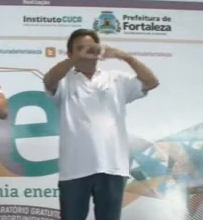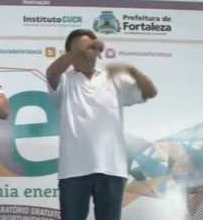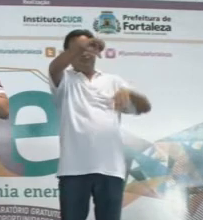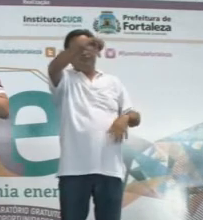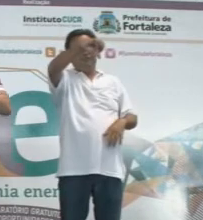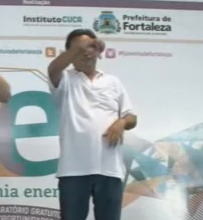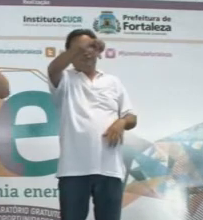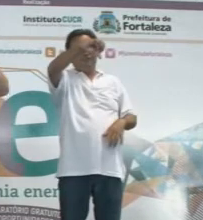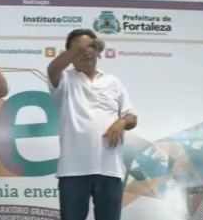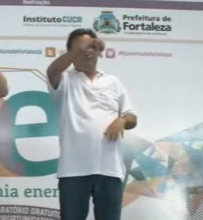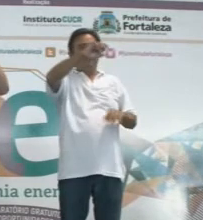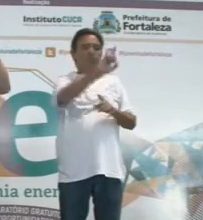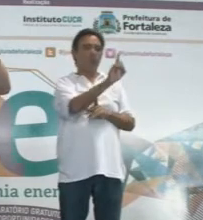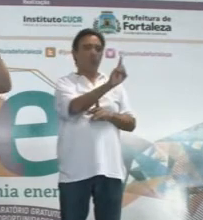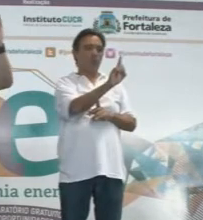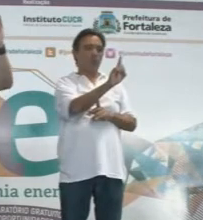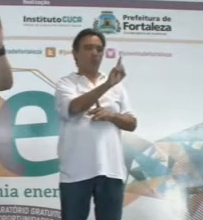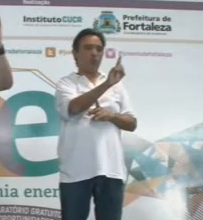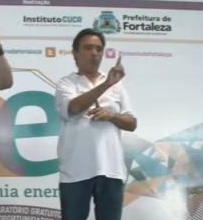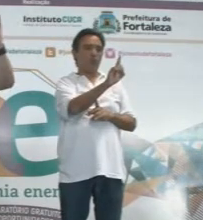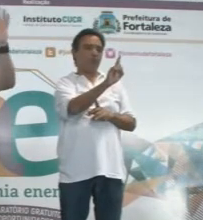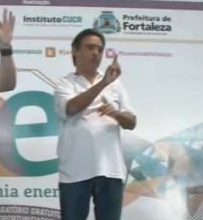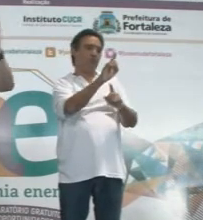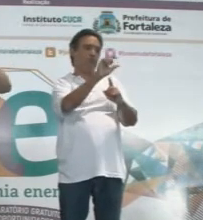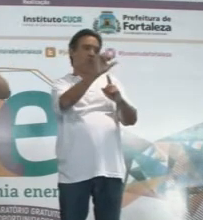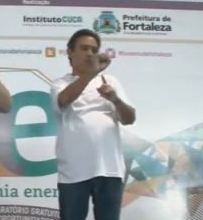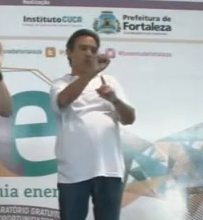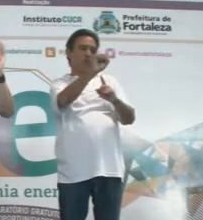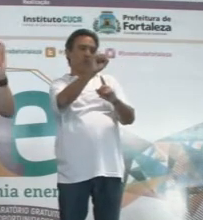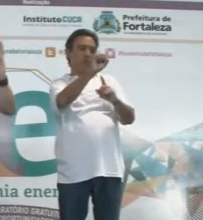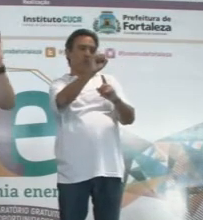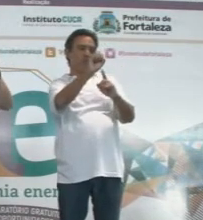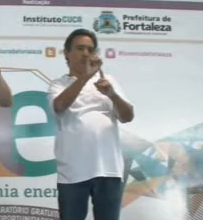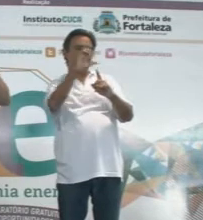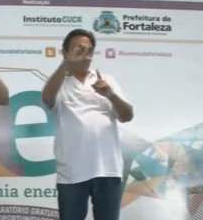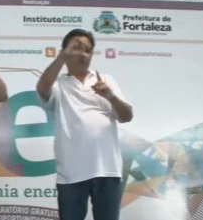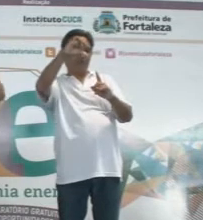1789. Até fácil lembrar, porque 178, 819.